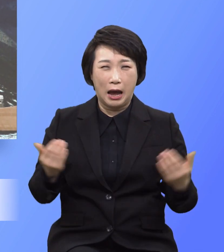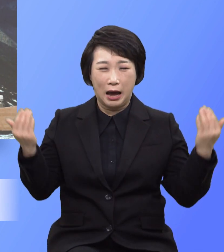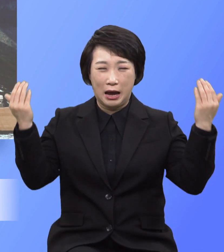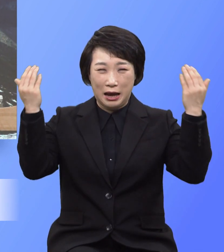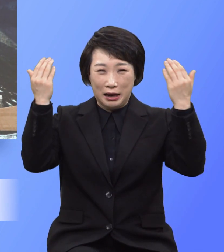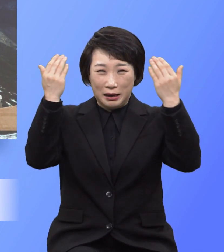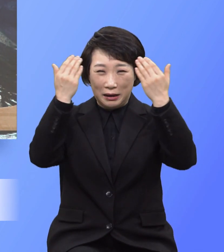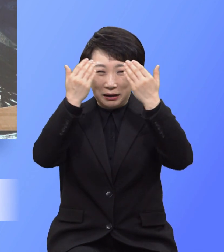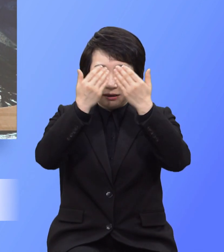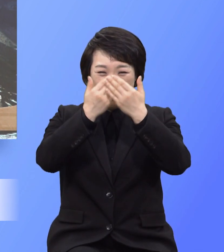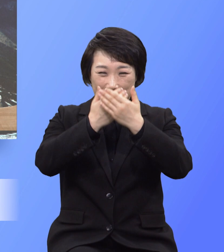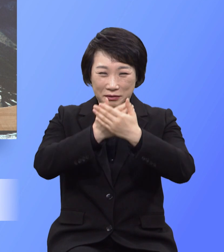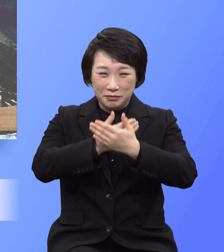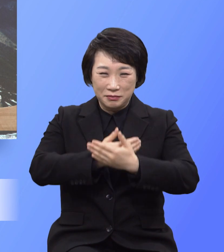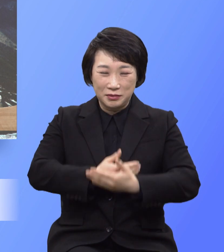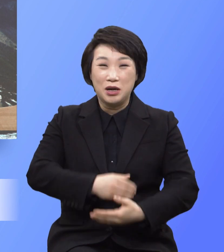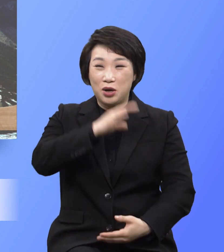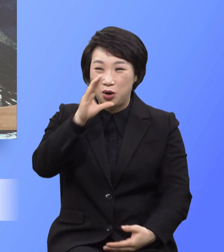고요한 밤,